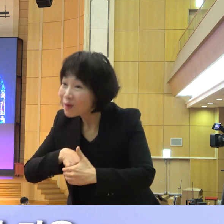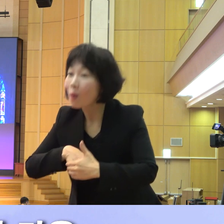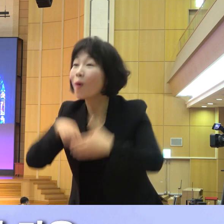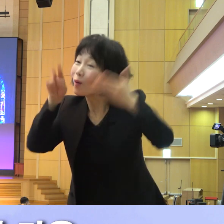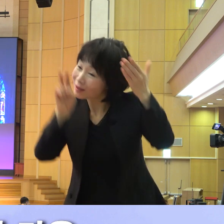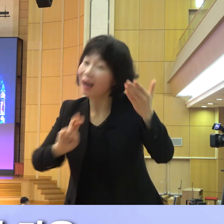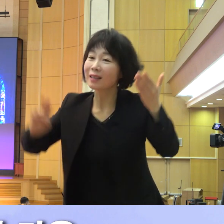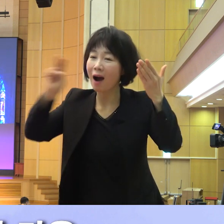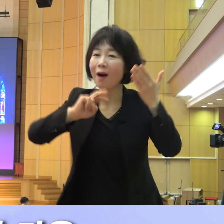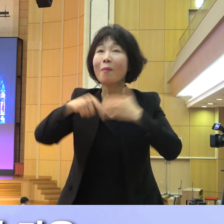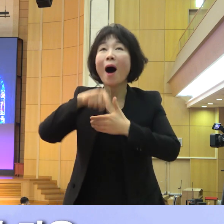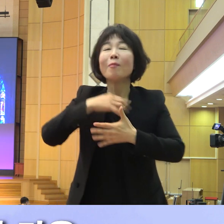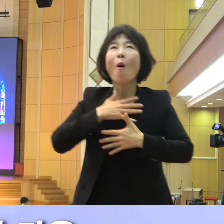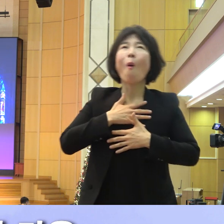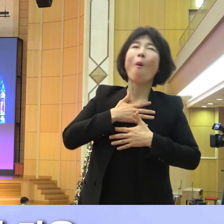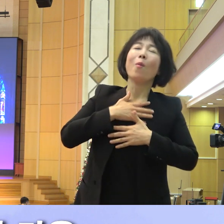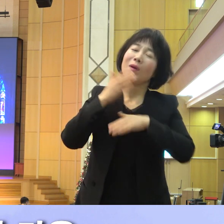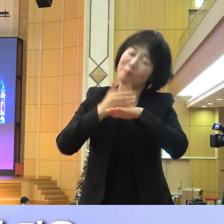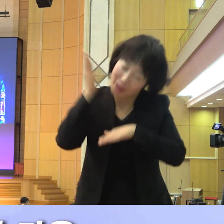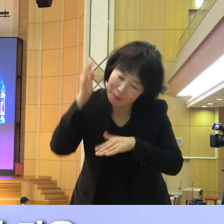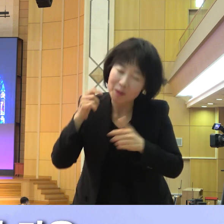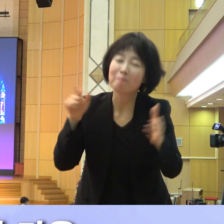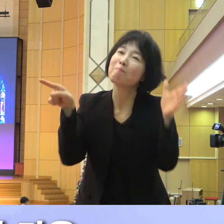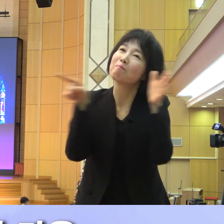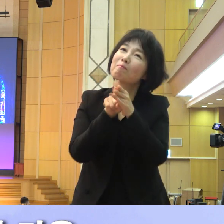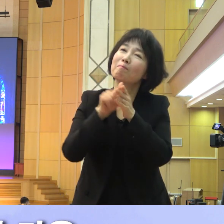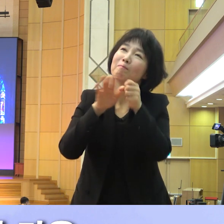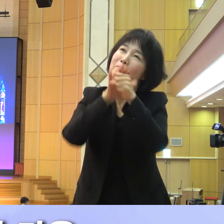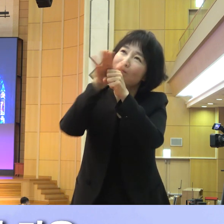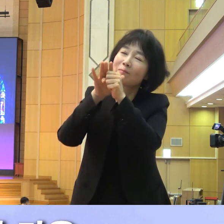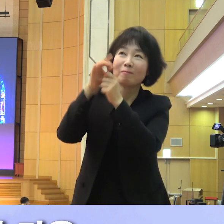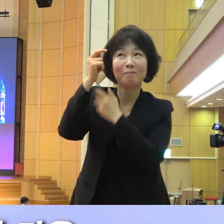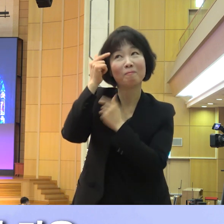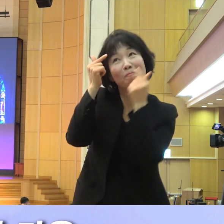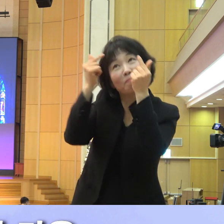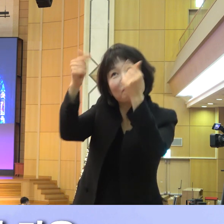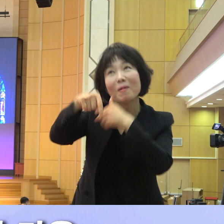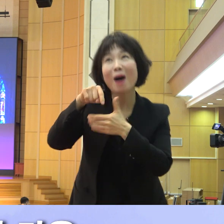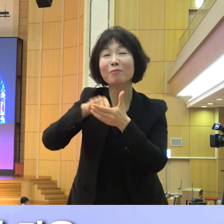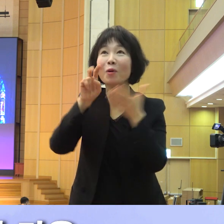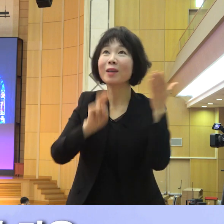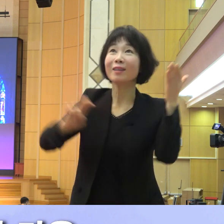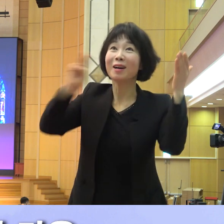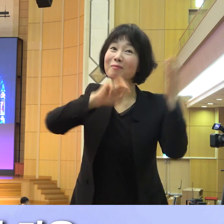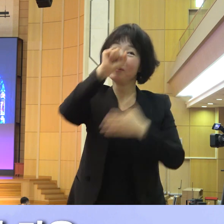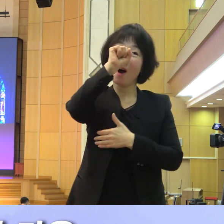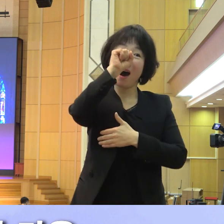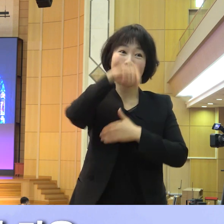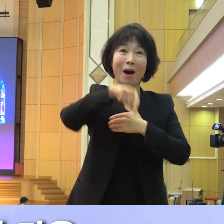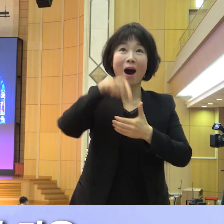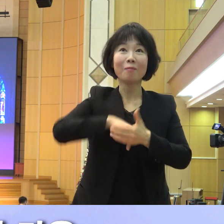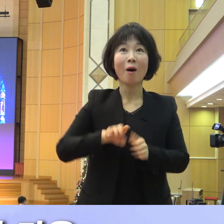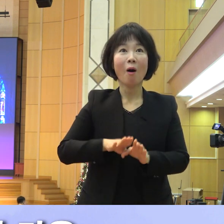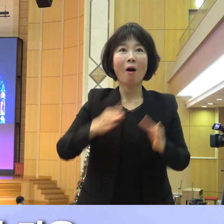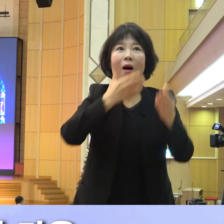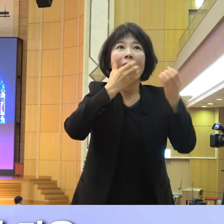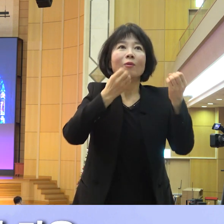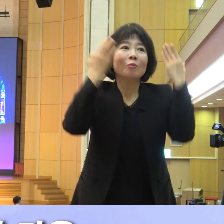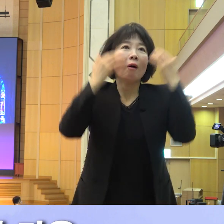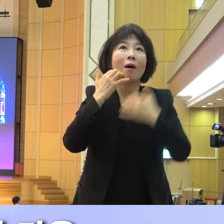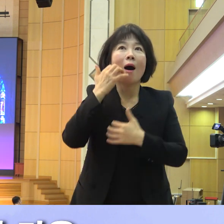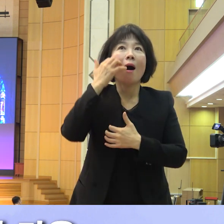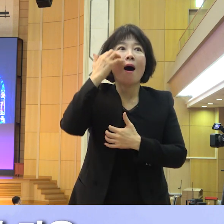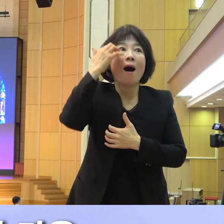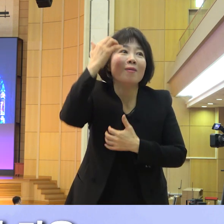믿음으로 감사함으로 소망함으로 사모함으로 간절히 찬양하면서 마음에 감동도